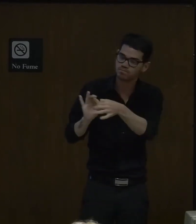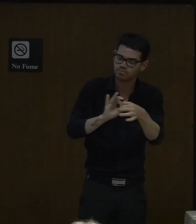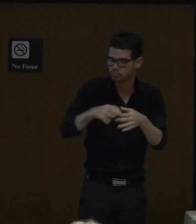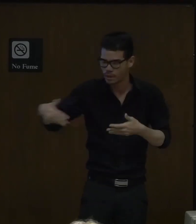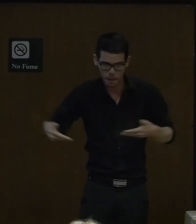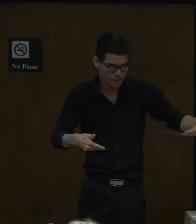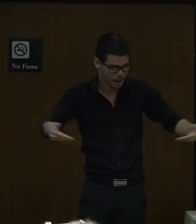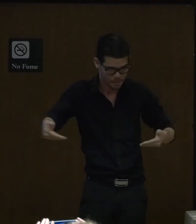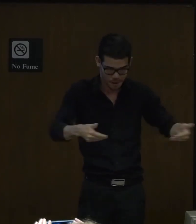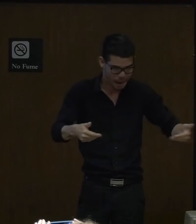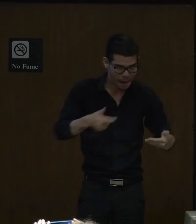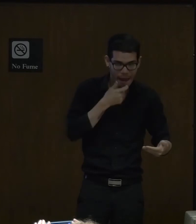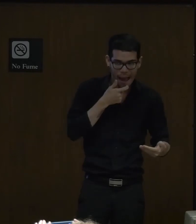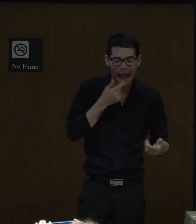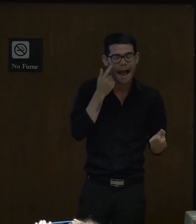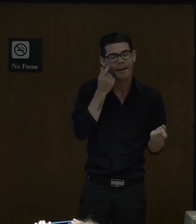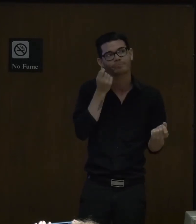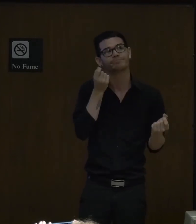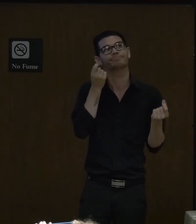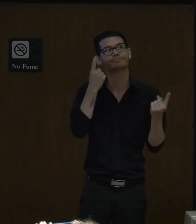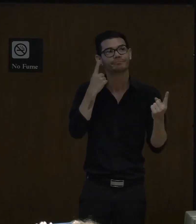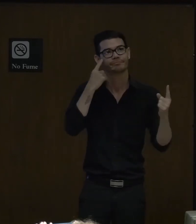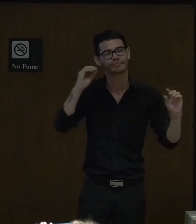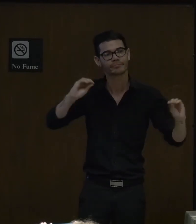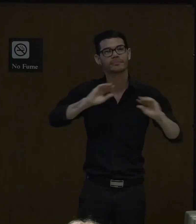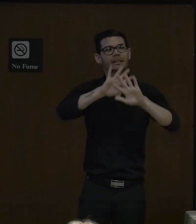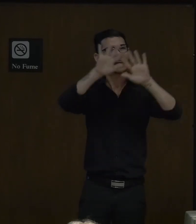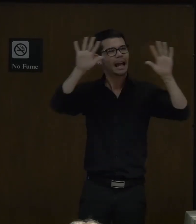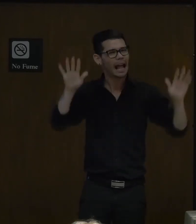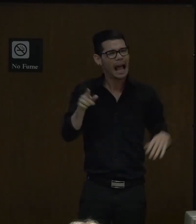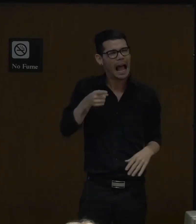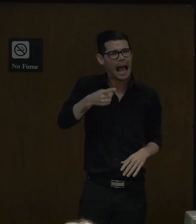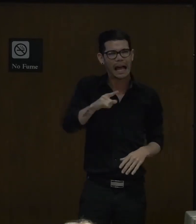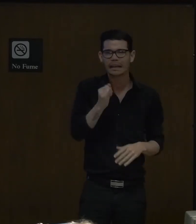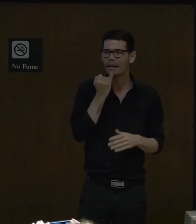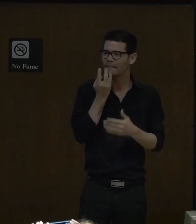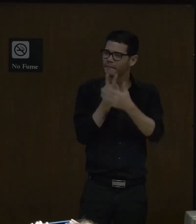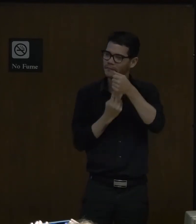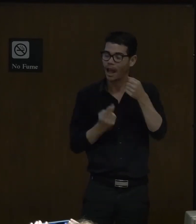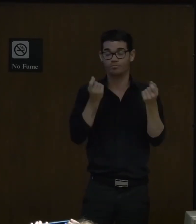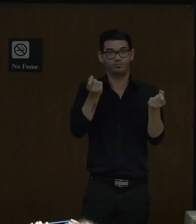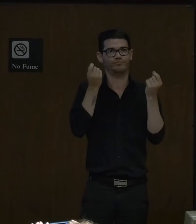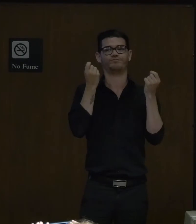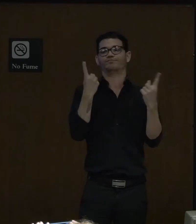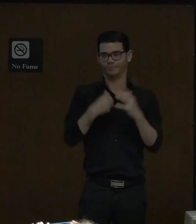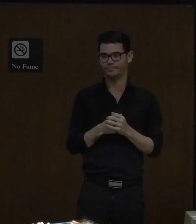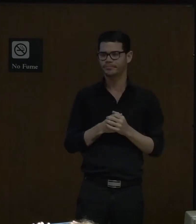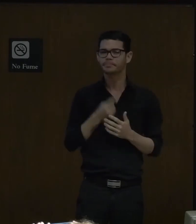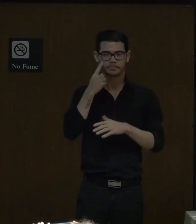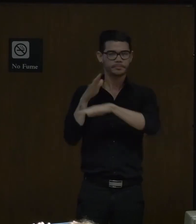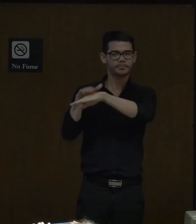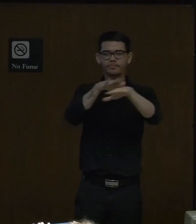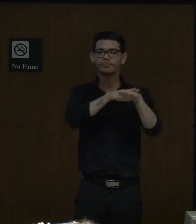entendimiento de lo que significa ser bilingüe. Entonces, ¿qué significa ser bilingüe? A modo